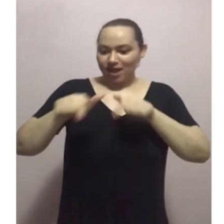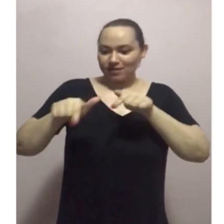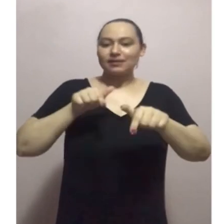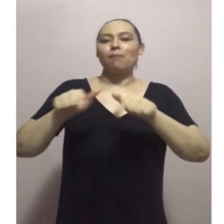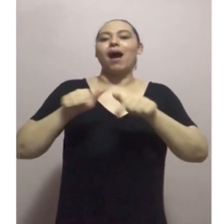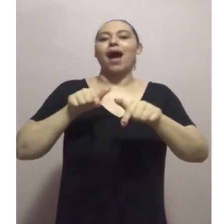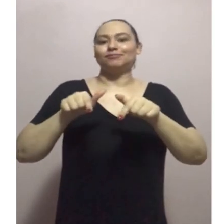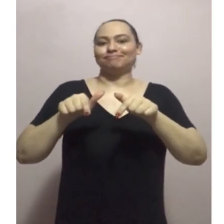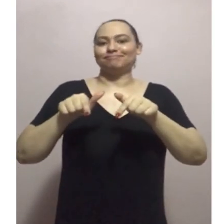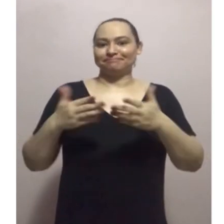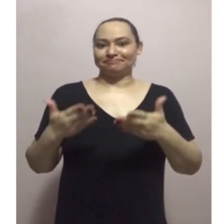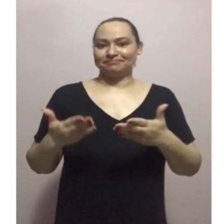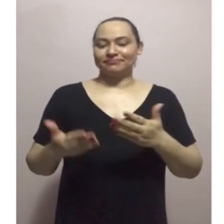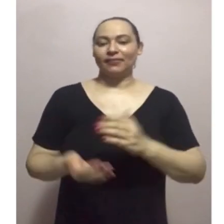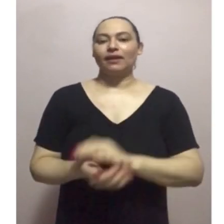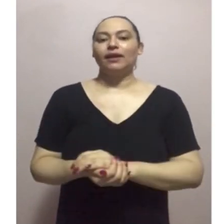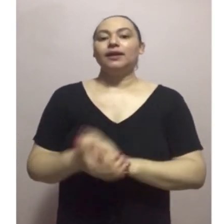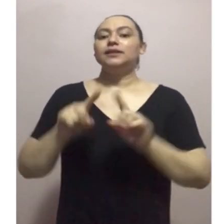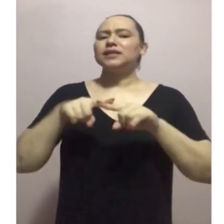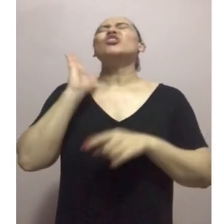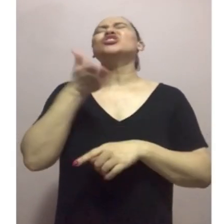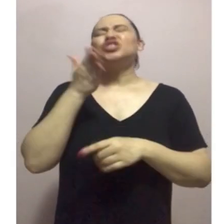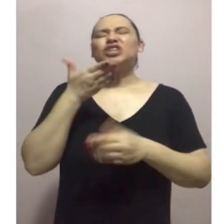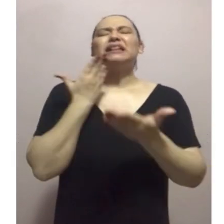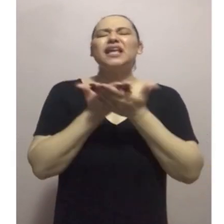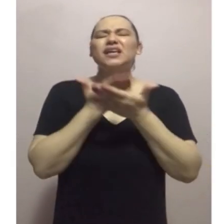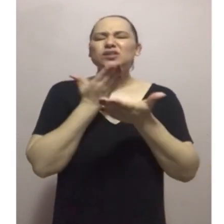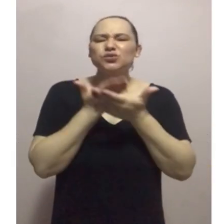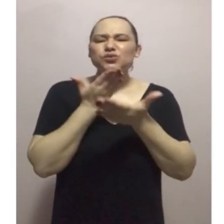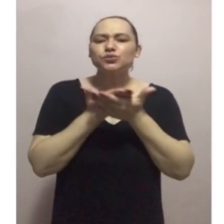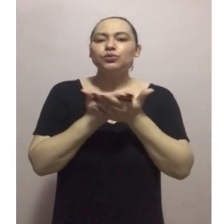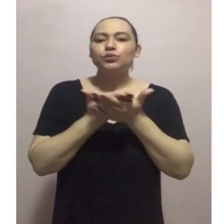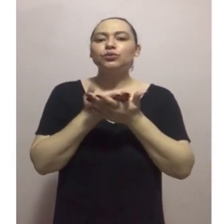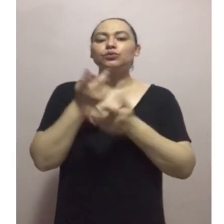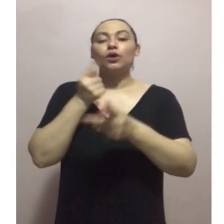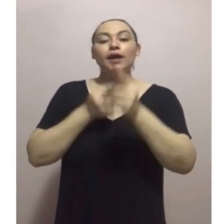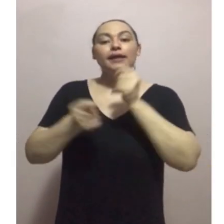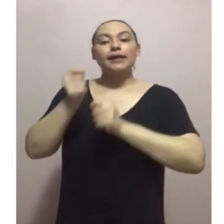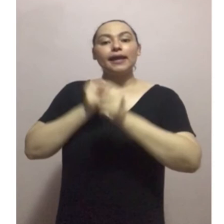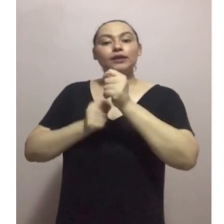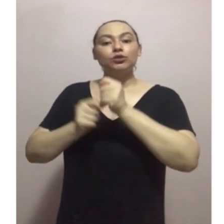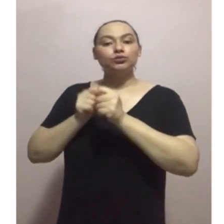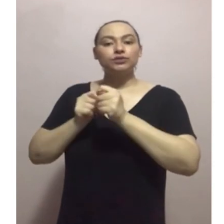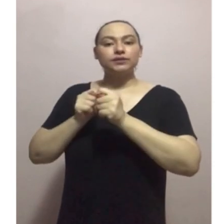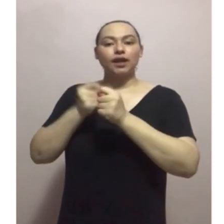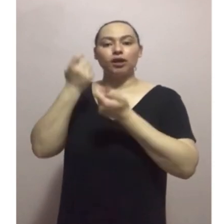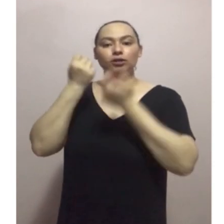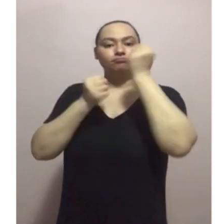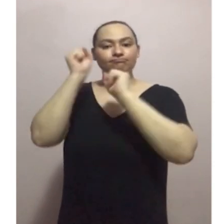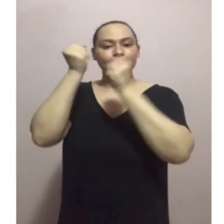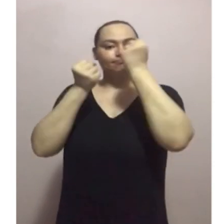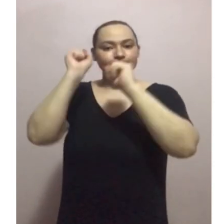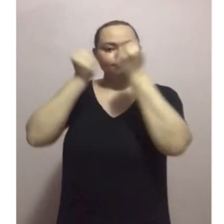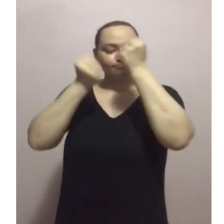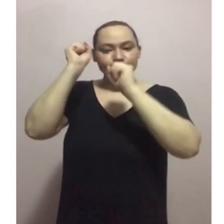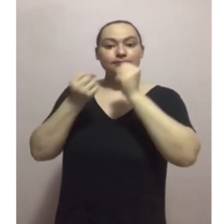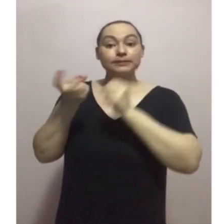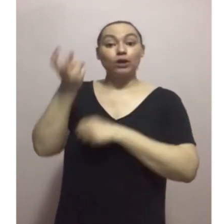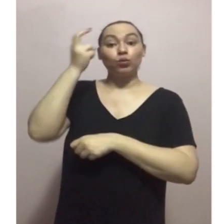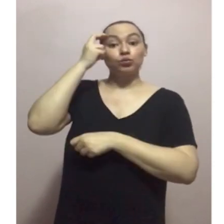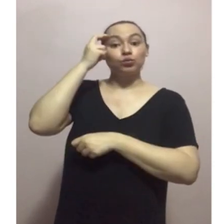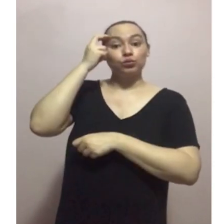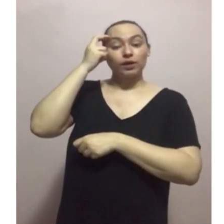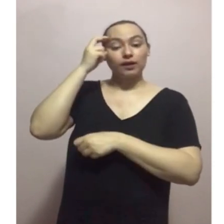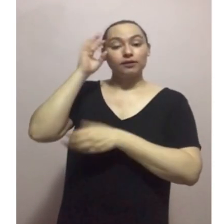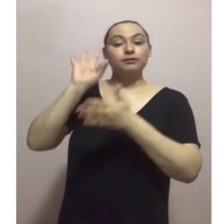gera postos. Tem hoje aí alguns estudos mostrando que a indústria da cultura, ela emprega mais,